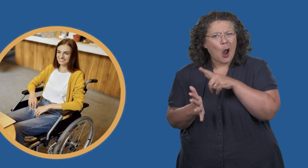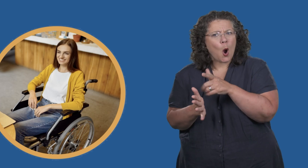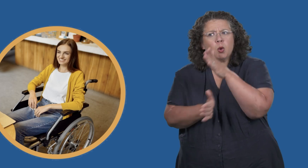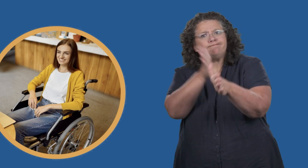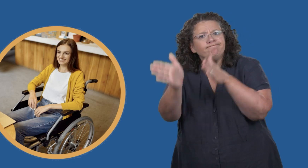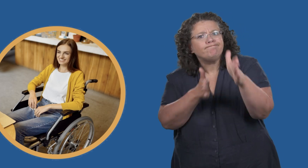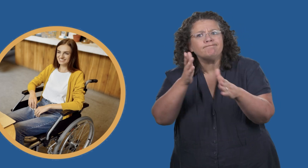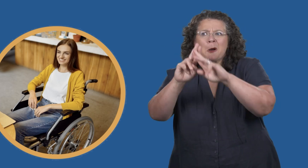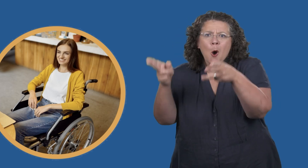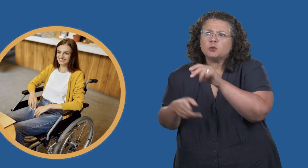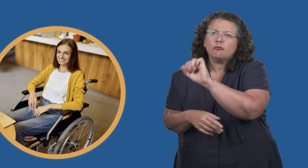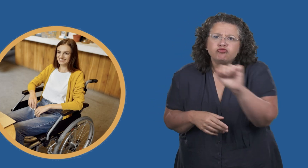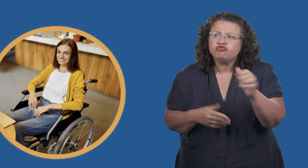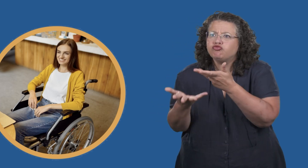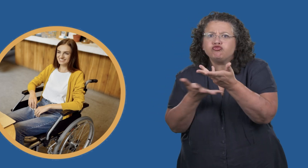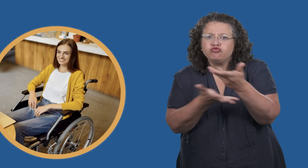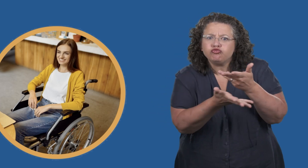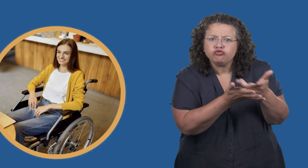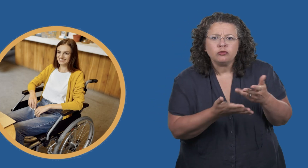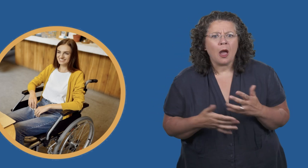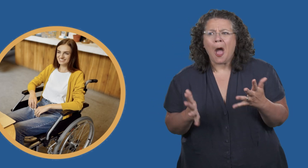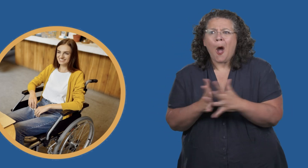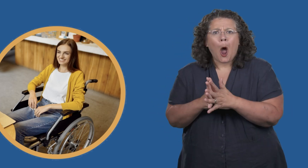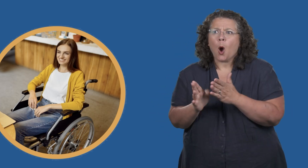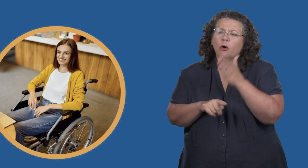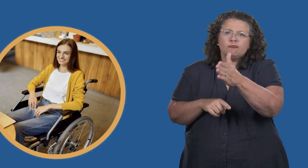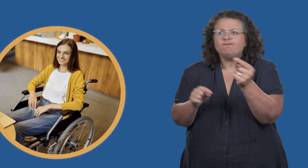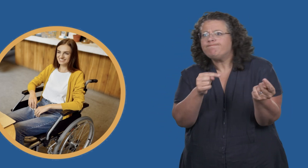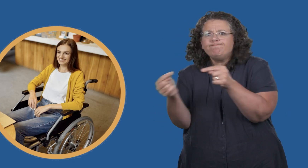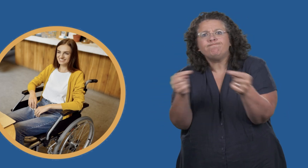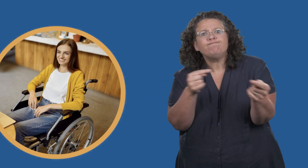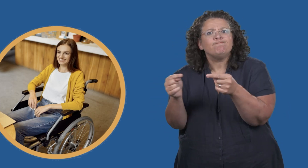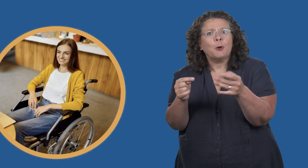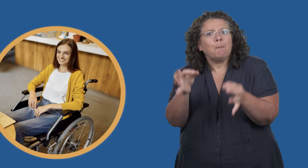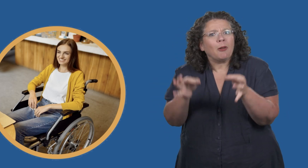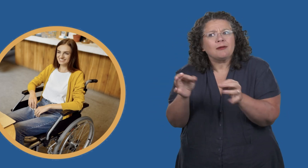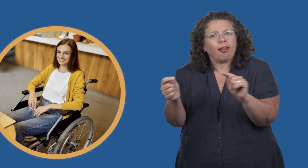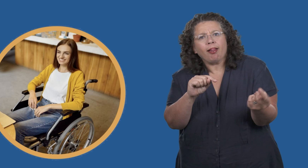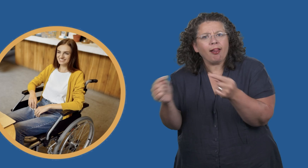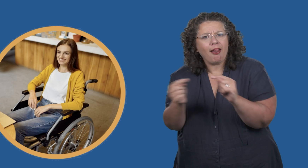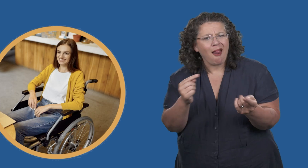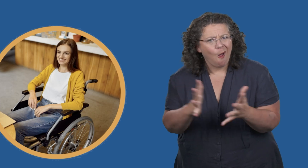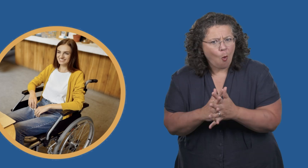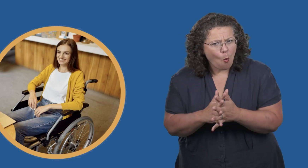o gwmpas ei ward i ganfasio a mynychu hustings gwleidyddol.